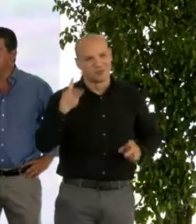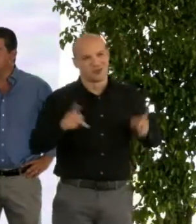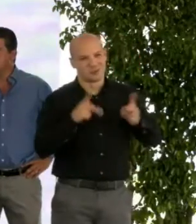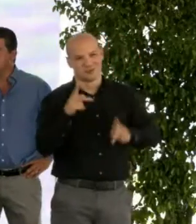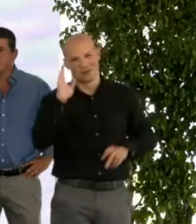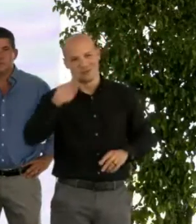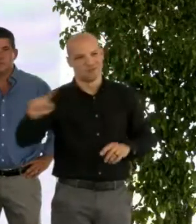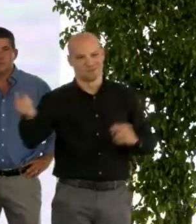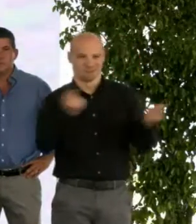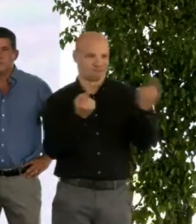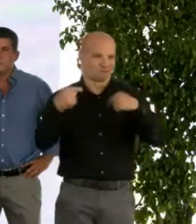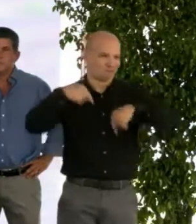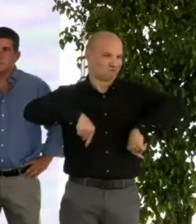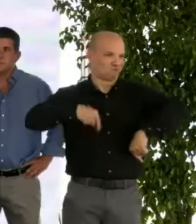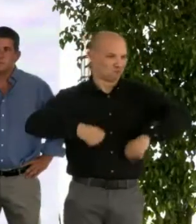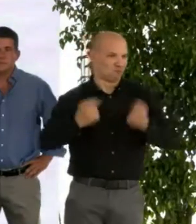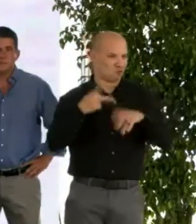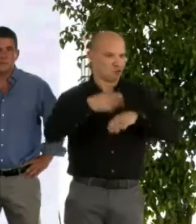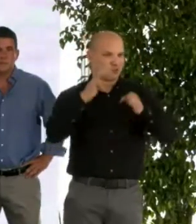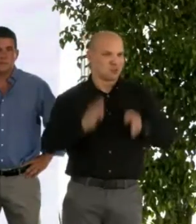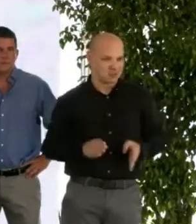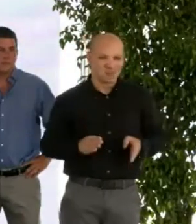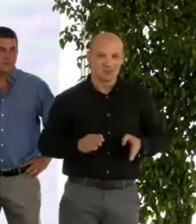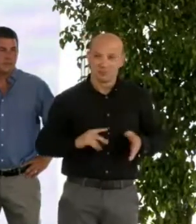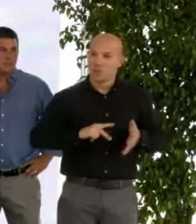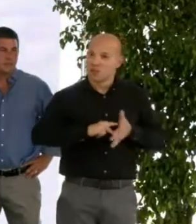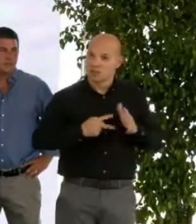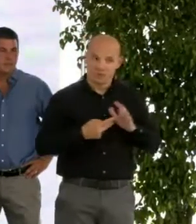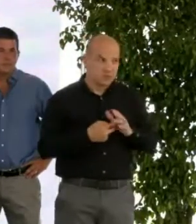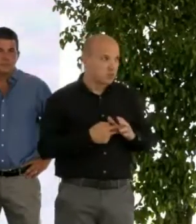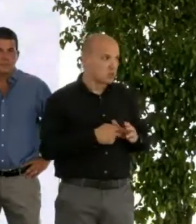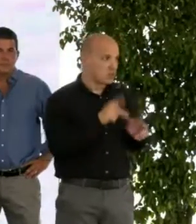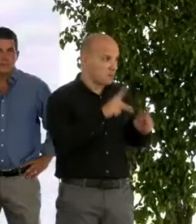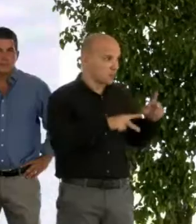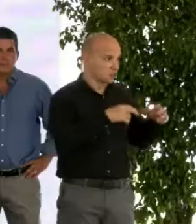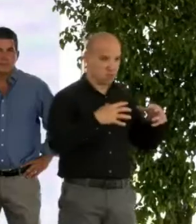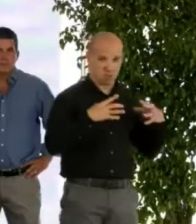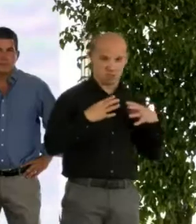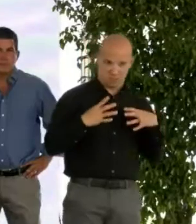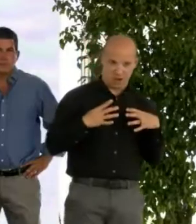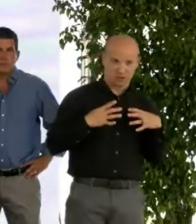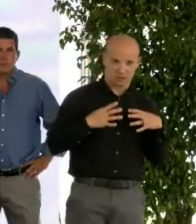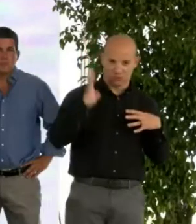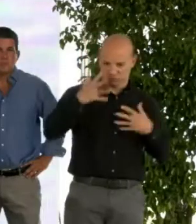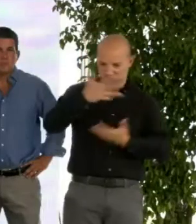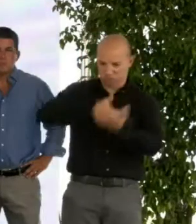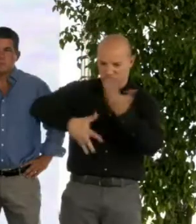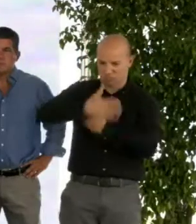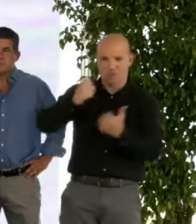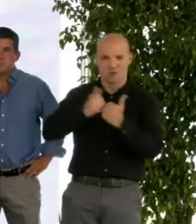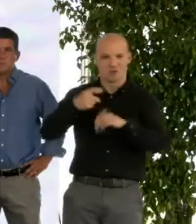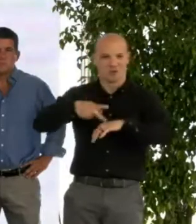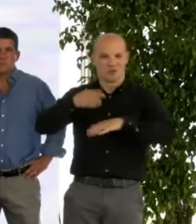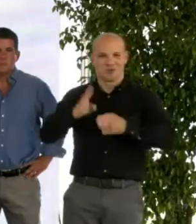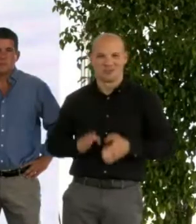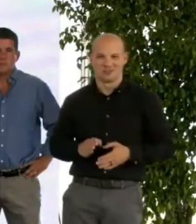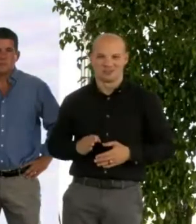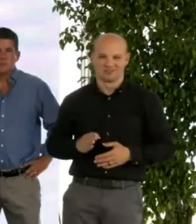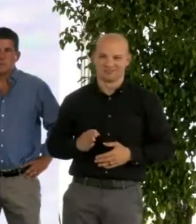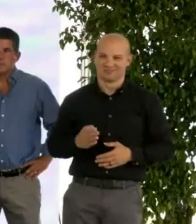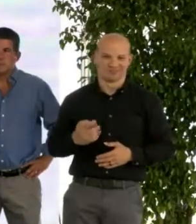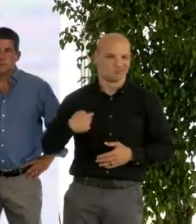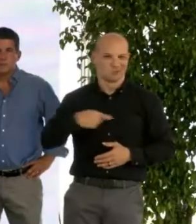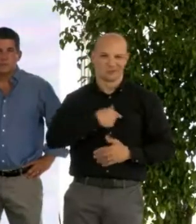aquí muchos locales. Entonces, eso también es bueno para los turistas. Van a interactuar con nuestra gente, que como todos sabemos, somos bien